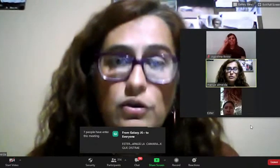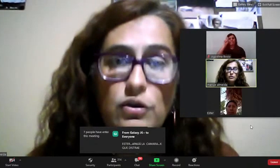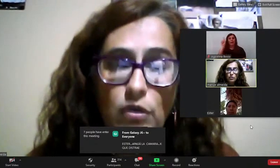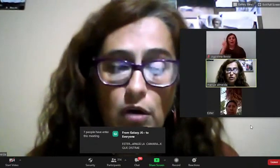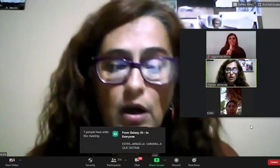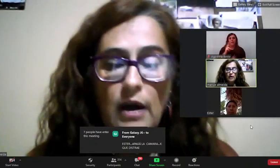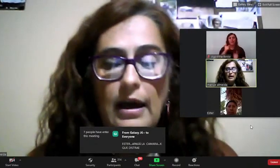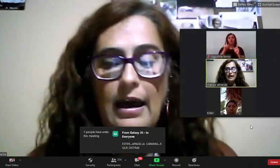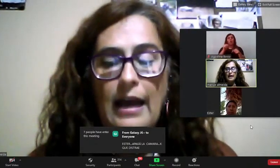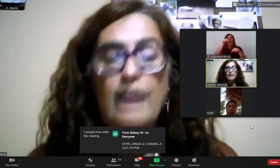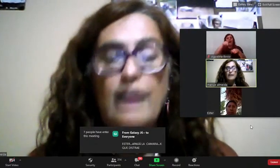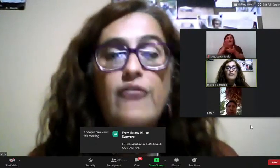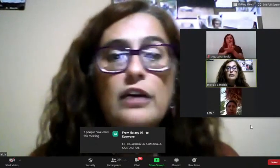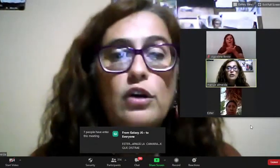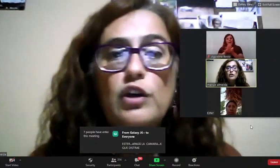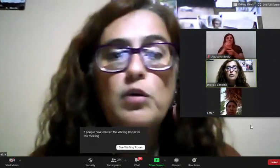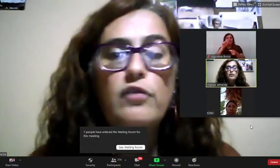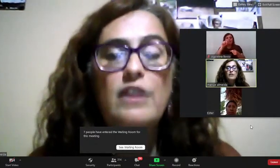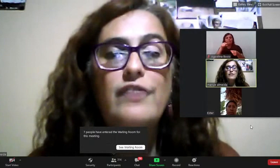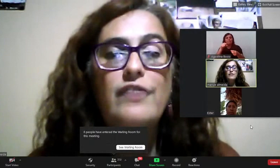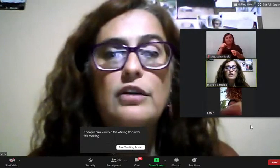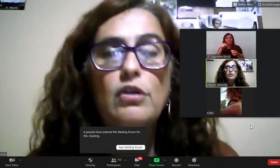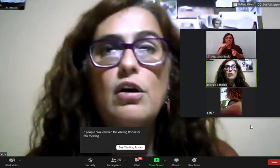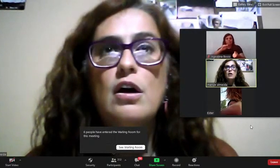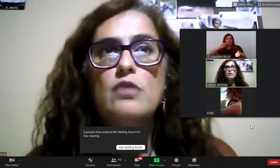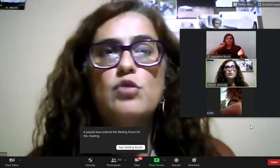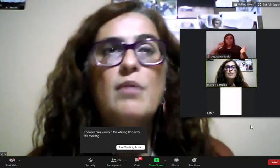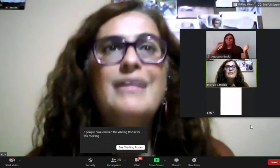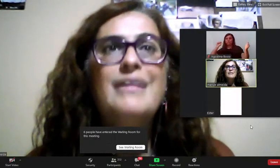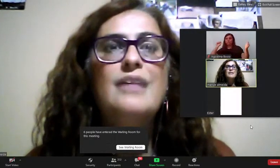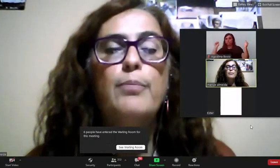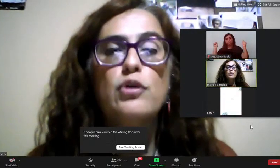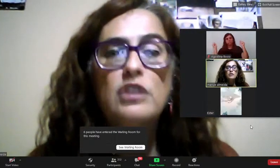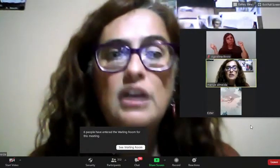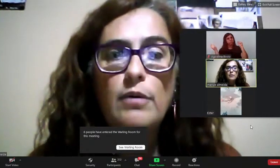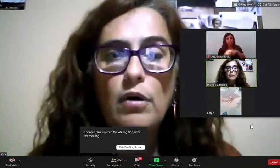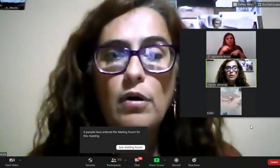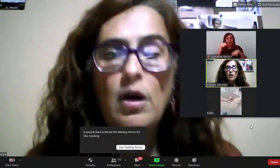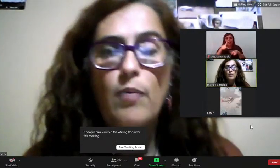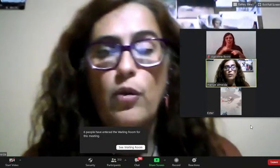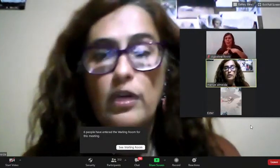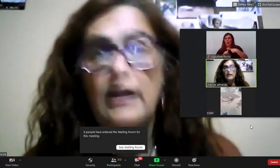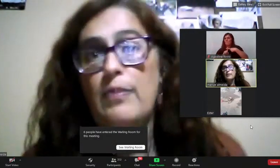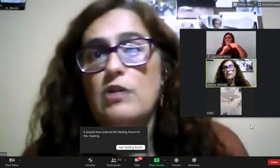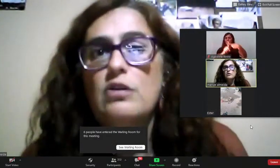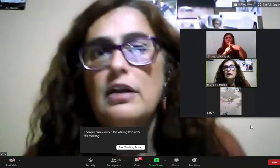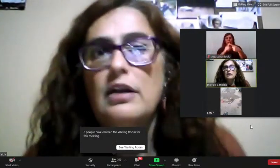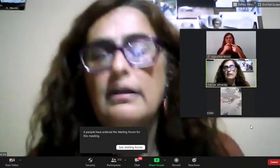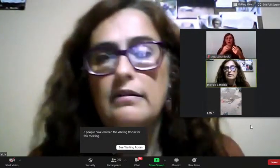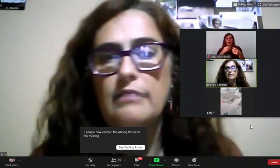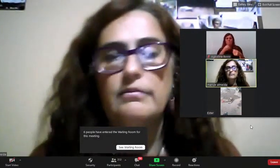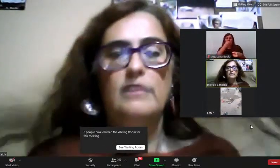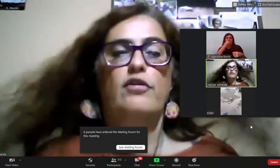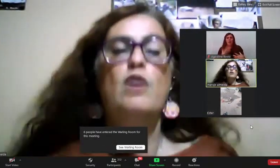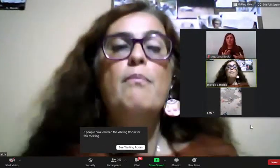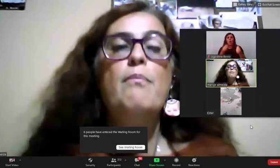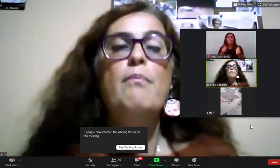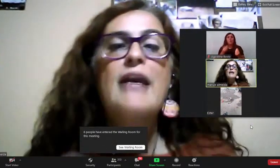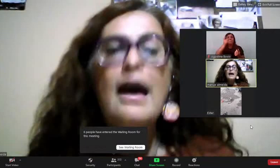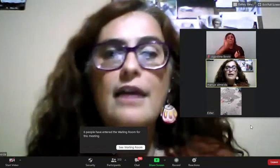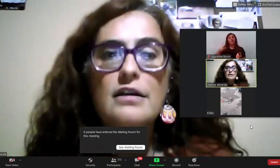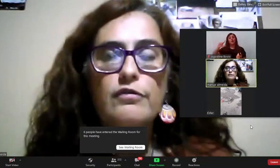sucedió eso, el efecto que tuvo fue un efecto sumamente positivo, porque las personas sordas